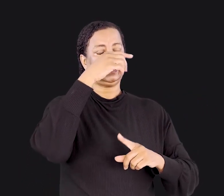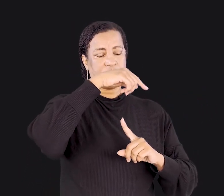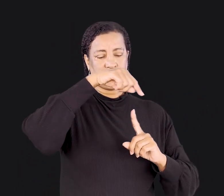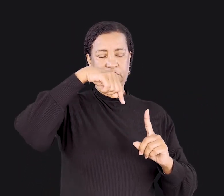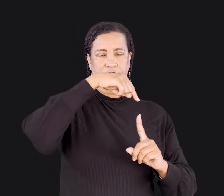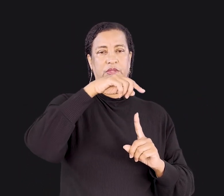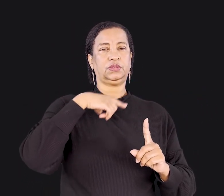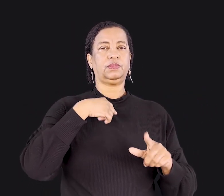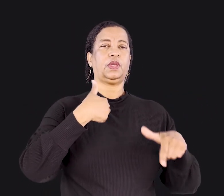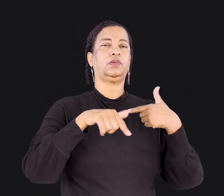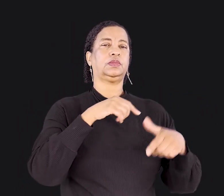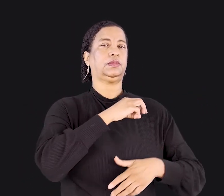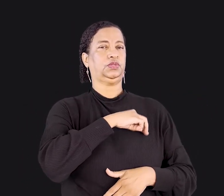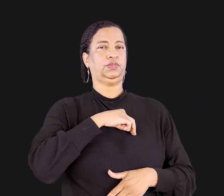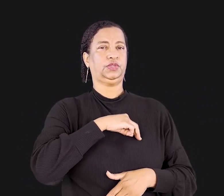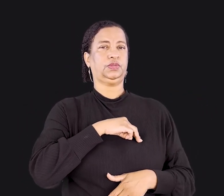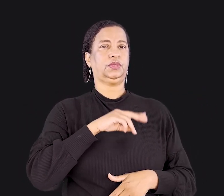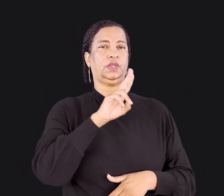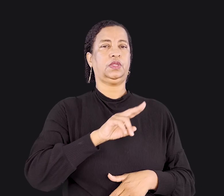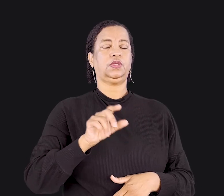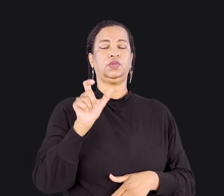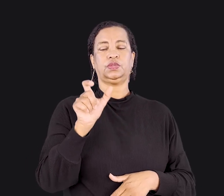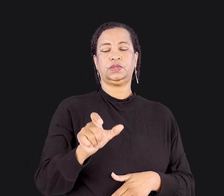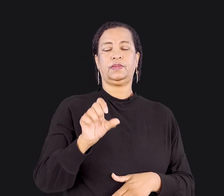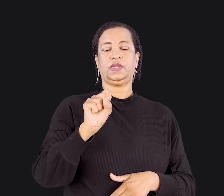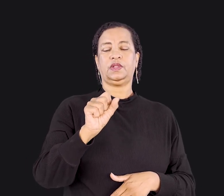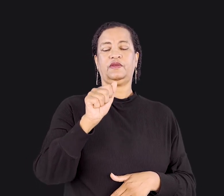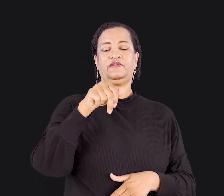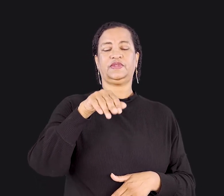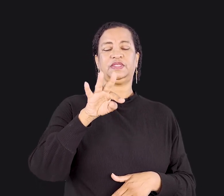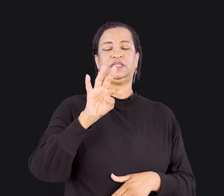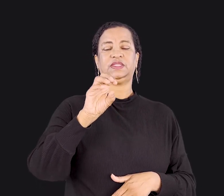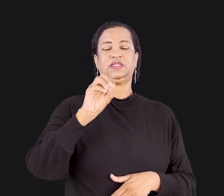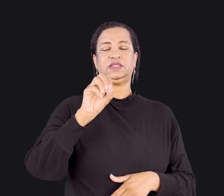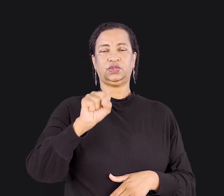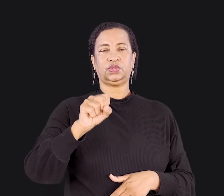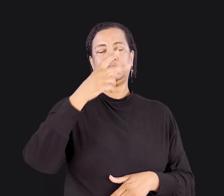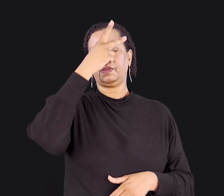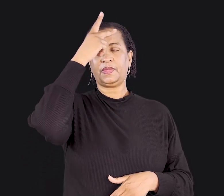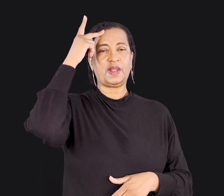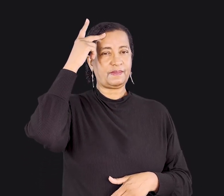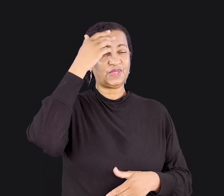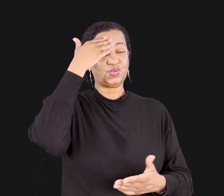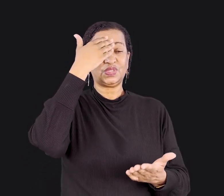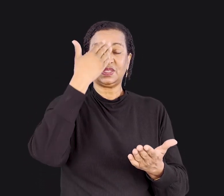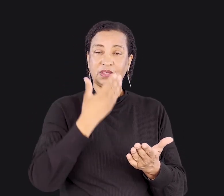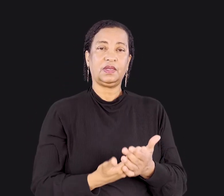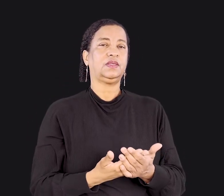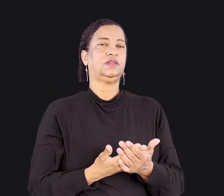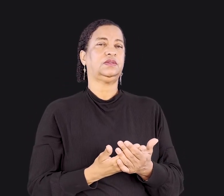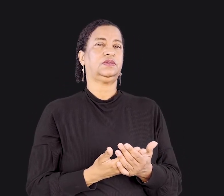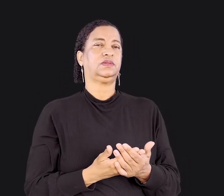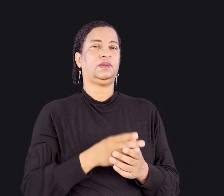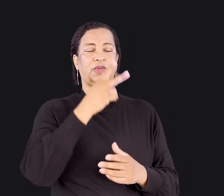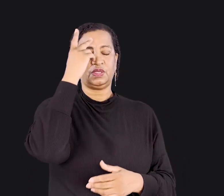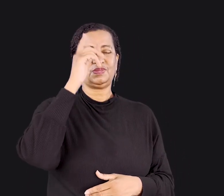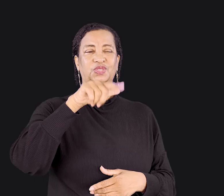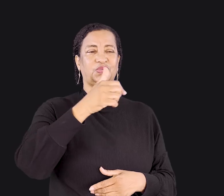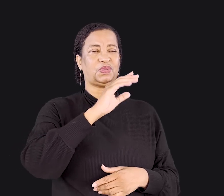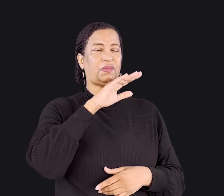Paulo usa a palavra santos para crentes, para os que creem, não para aqueles que são canonizados depois que morrem. De acordo com